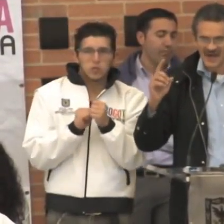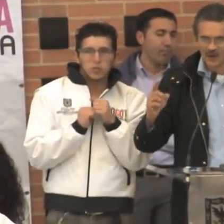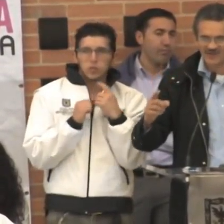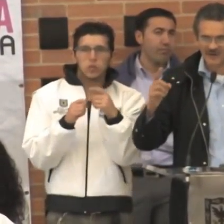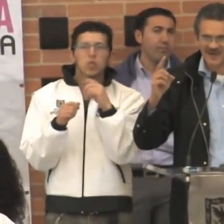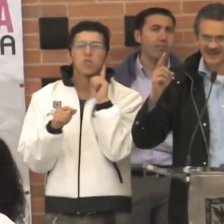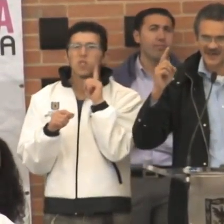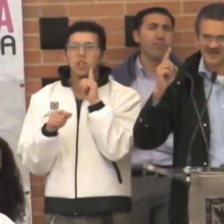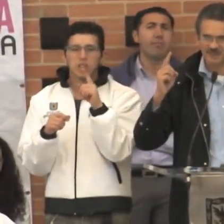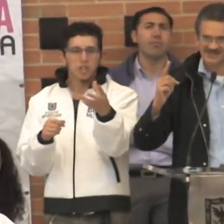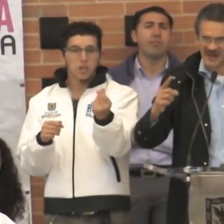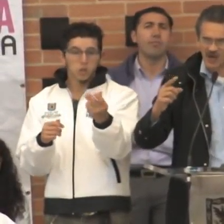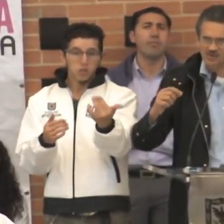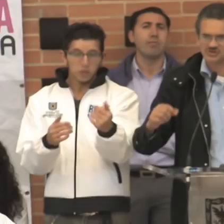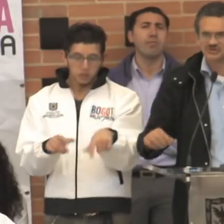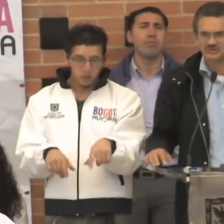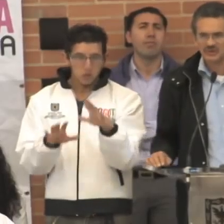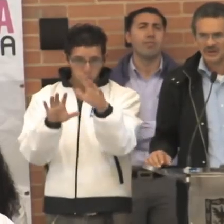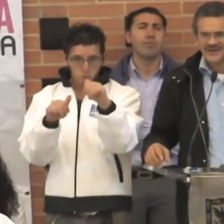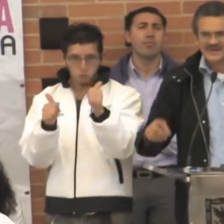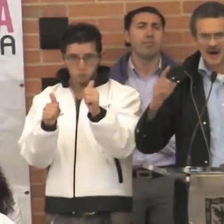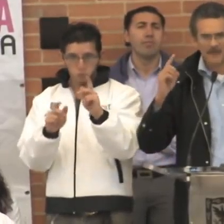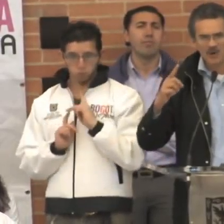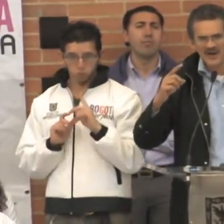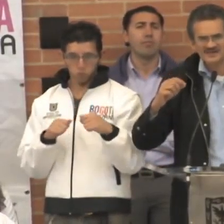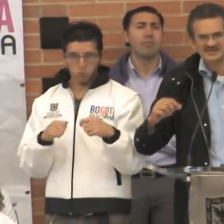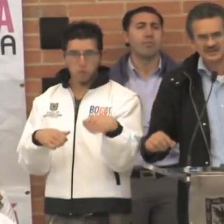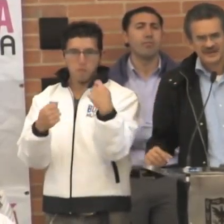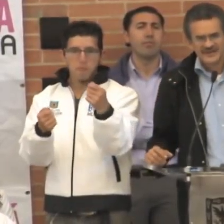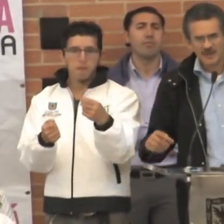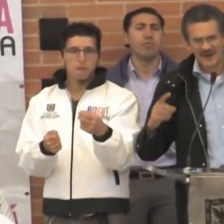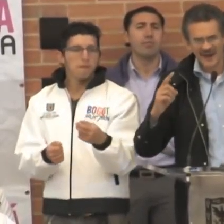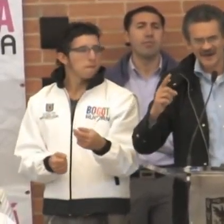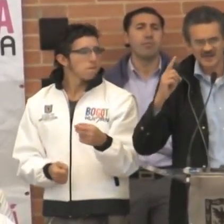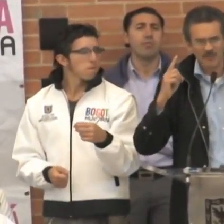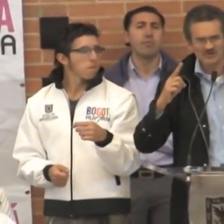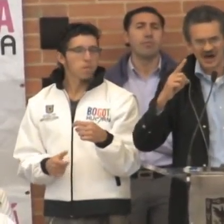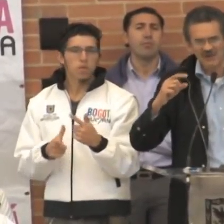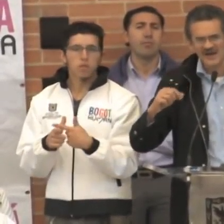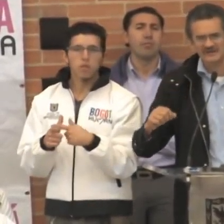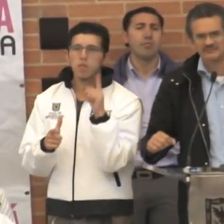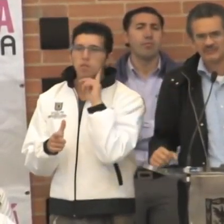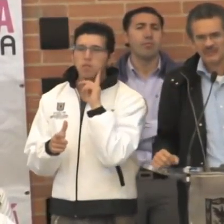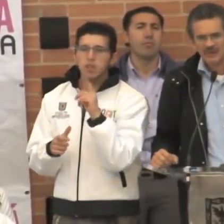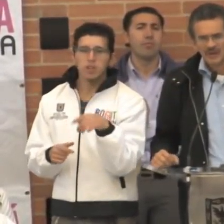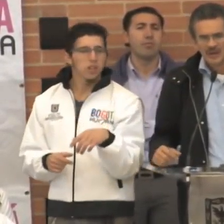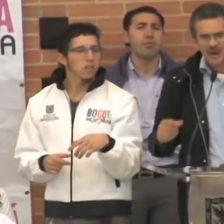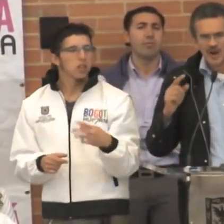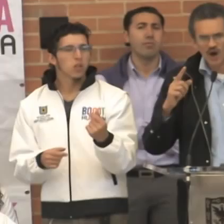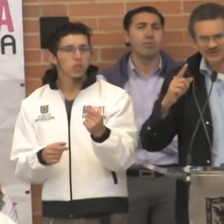le vendieron a familias de desplazados y a pobres de manera irresponsable.